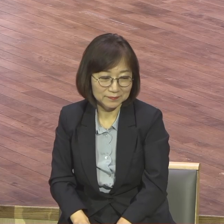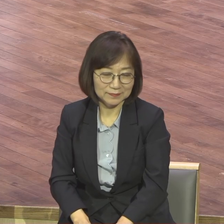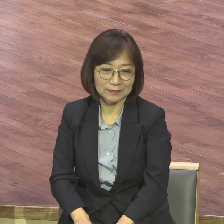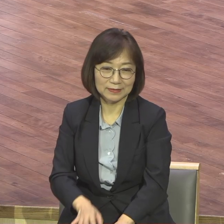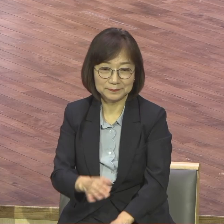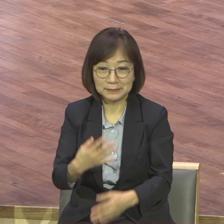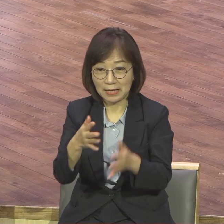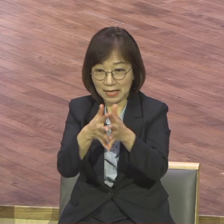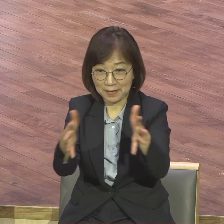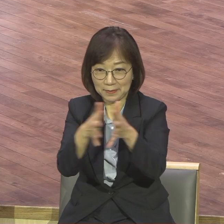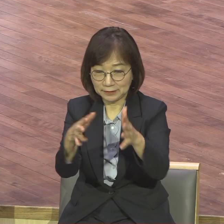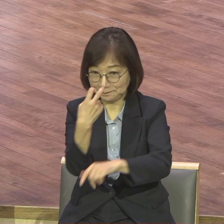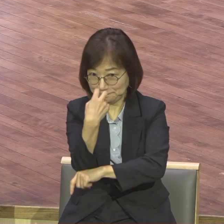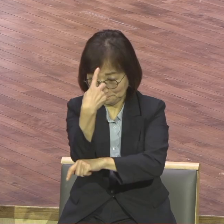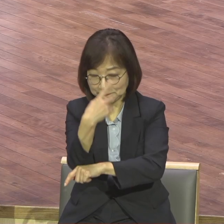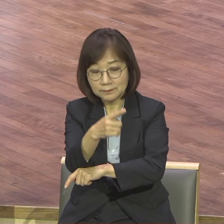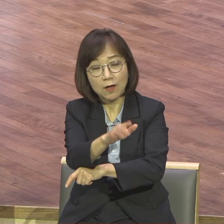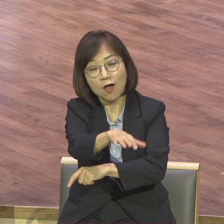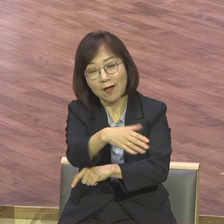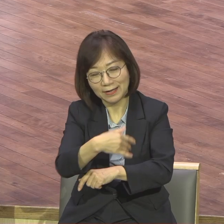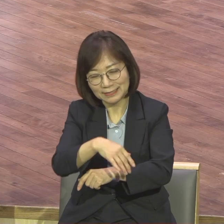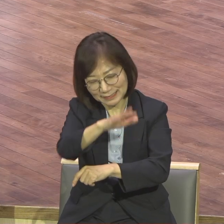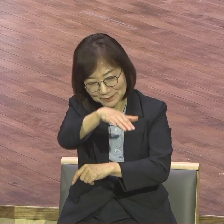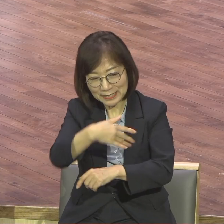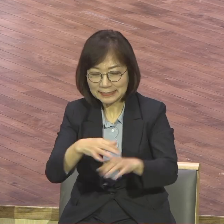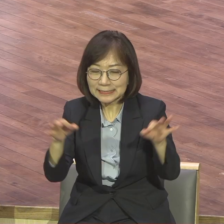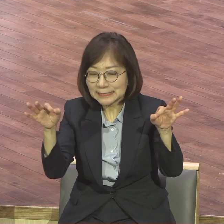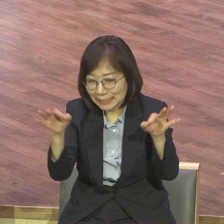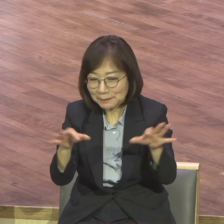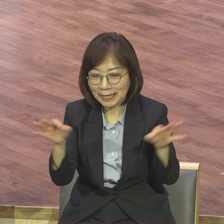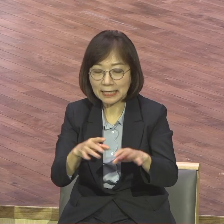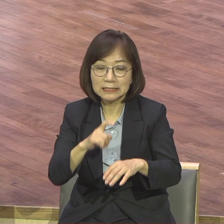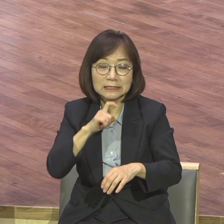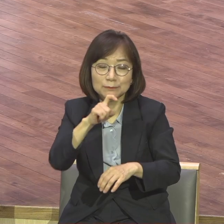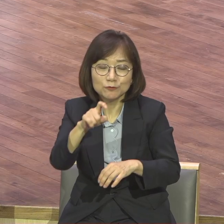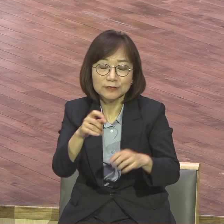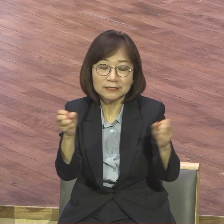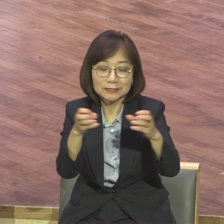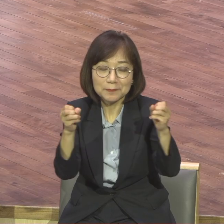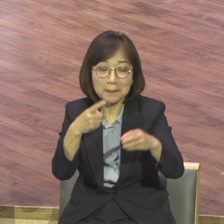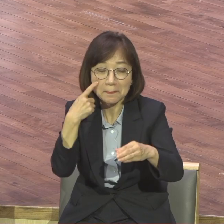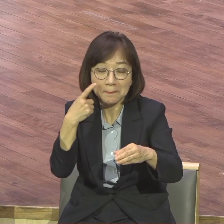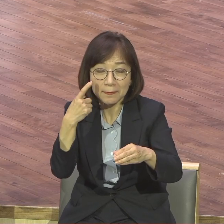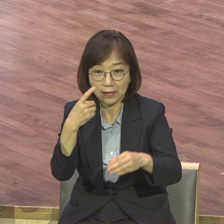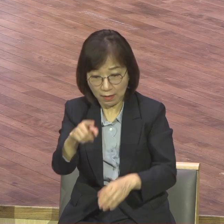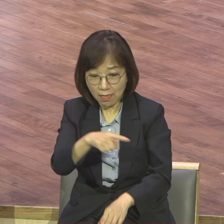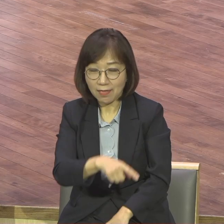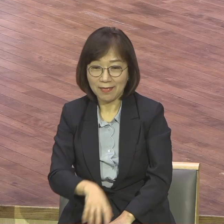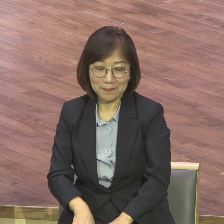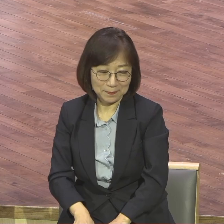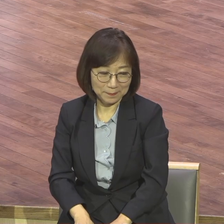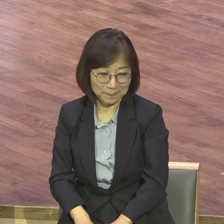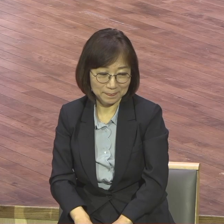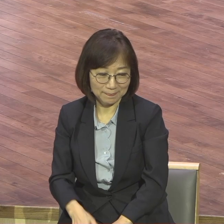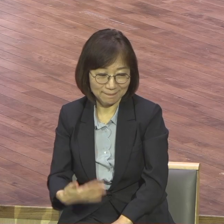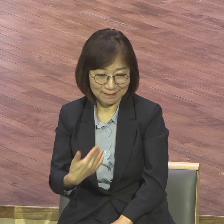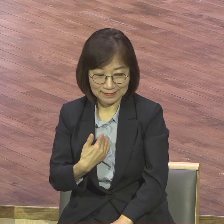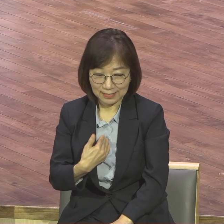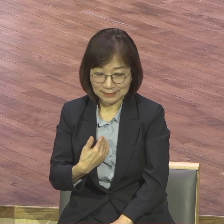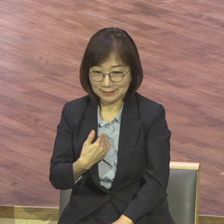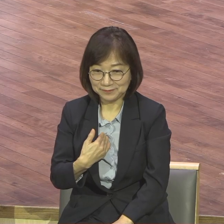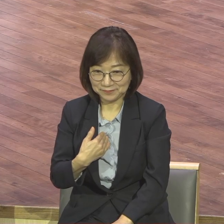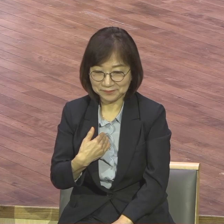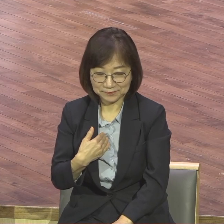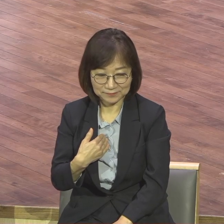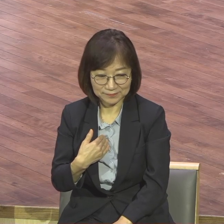아저씨 약으로 다 놔주고 내가 10분 가면 대화합시다. 한번 해보라니까요. 어떤 일이 나는가. 저는요 평신도 때